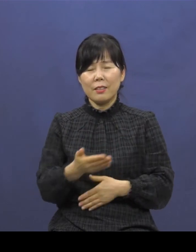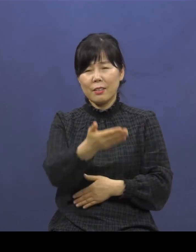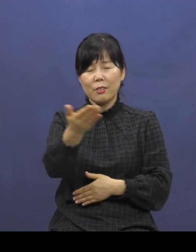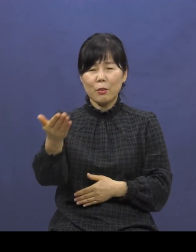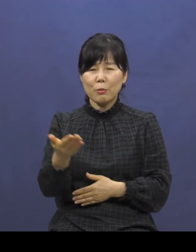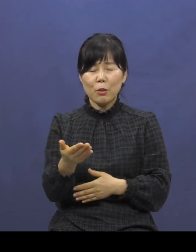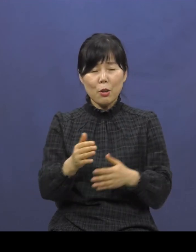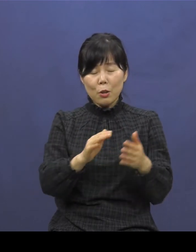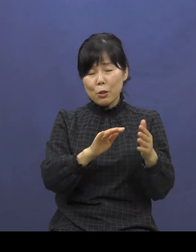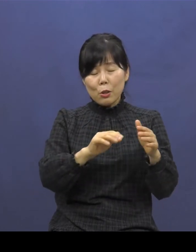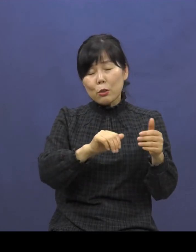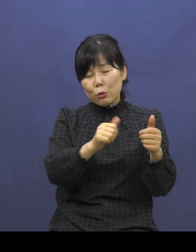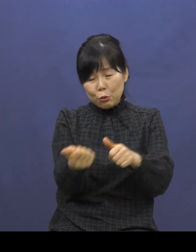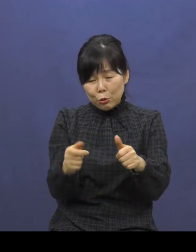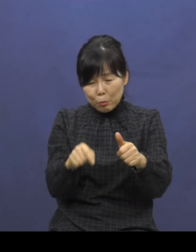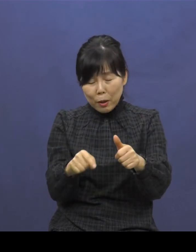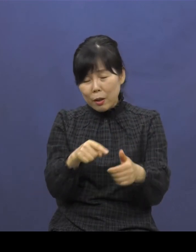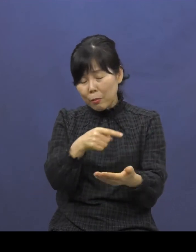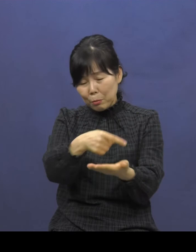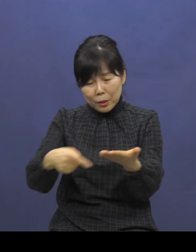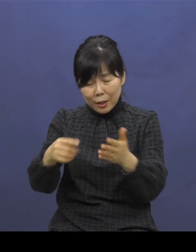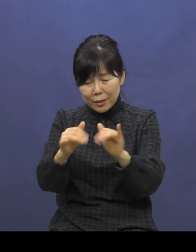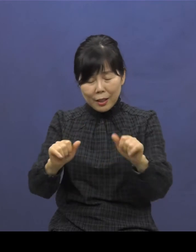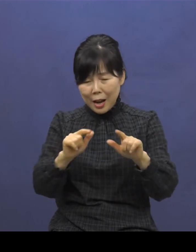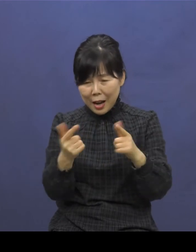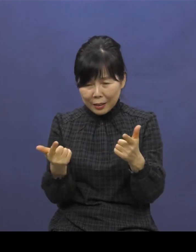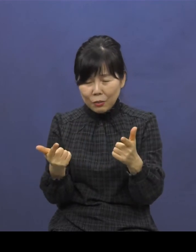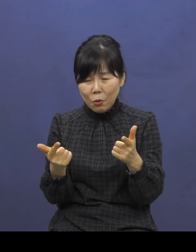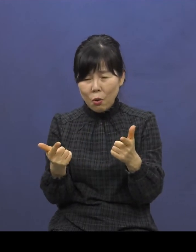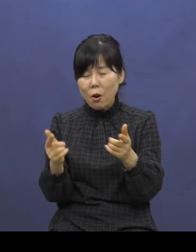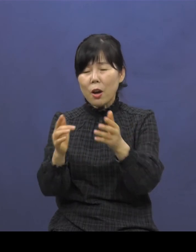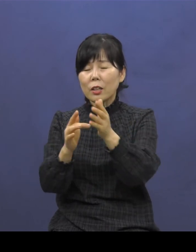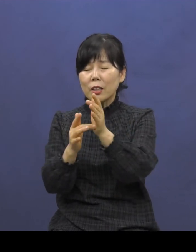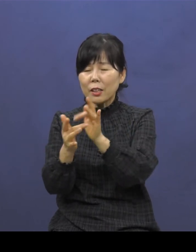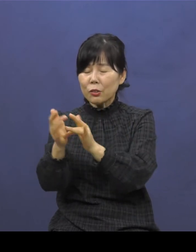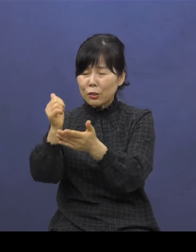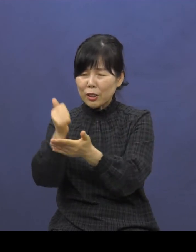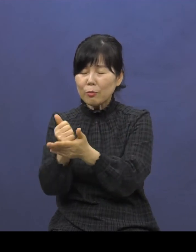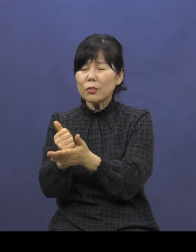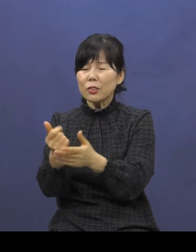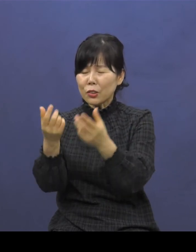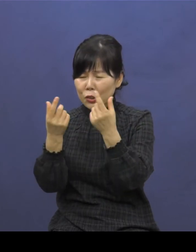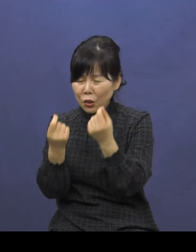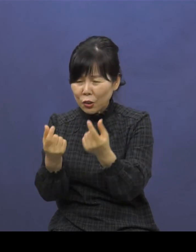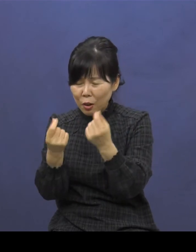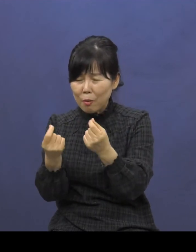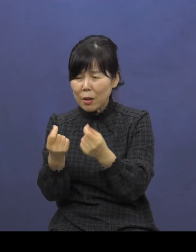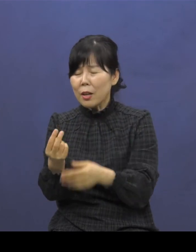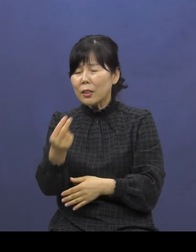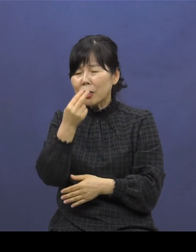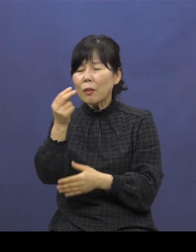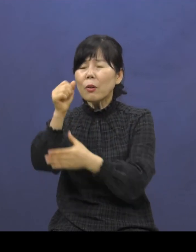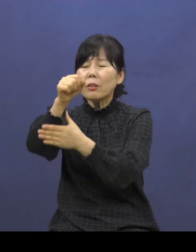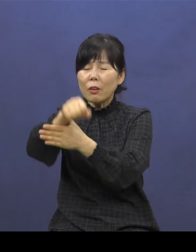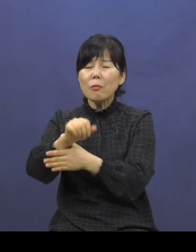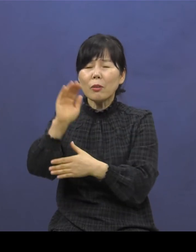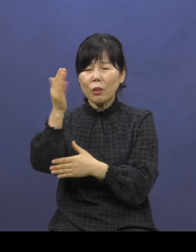여러분, 정말 우리는 사망의 피해자가 아니라 예수님처럼 생명의 열매가 되어야